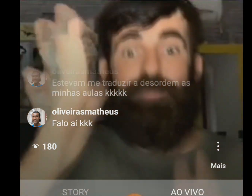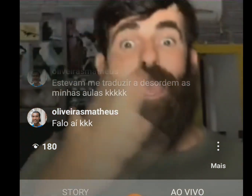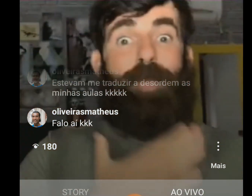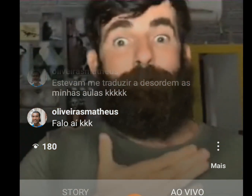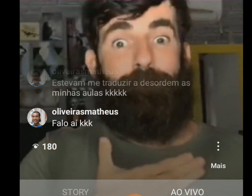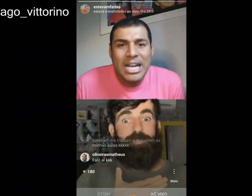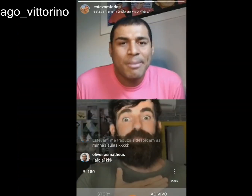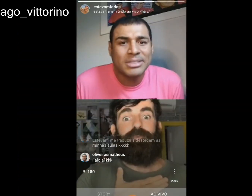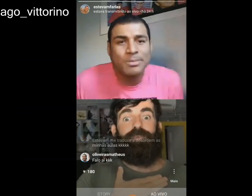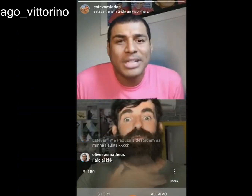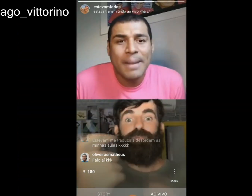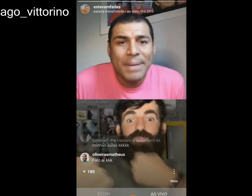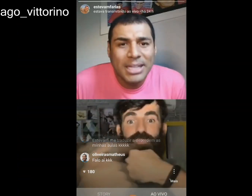para poder aprender Libras.